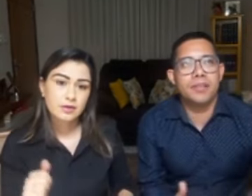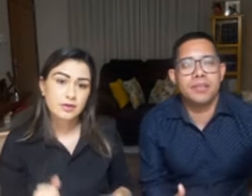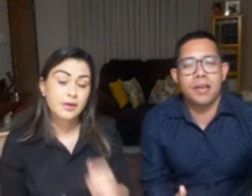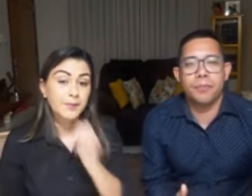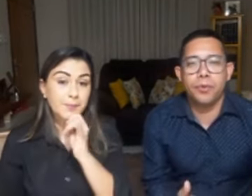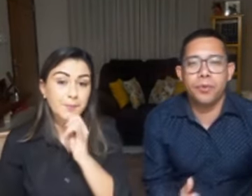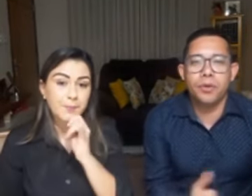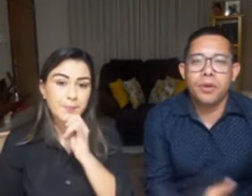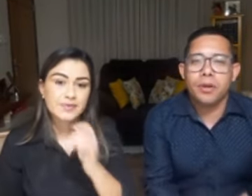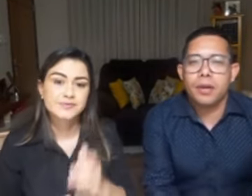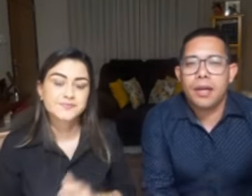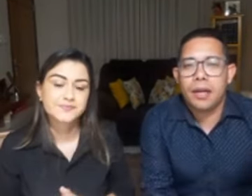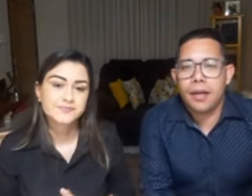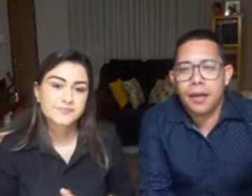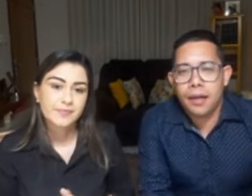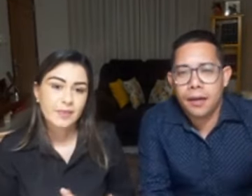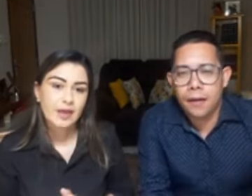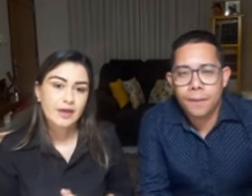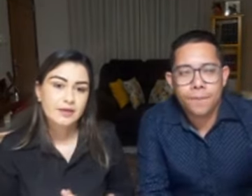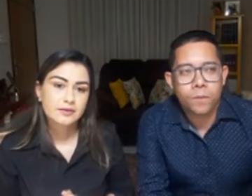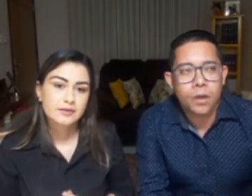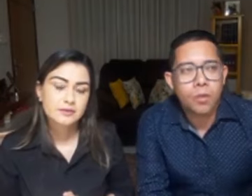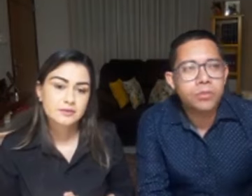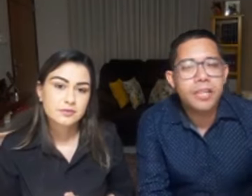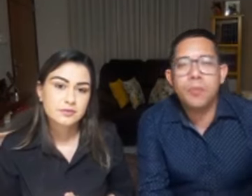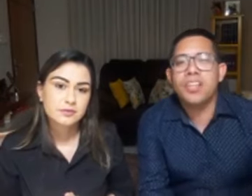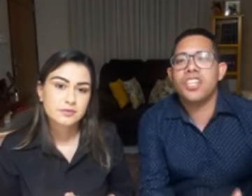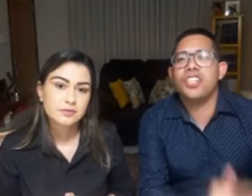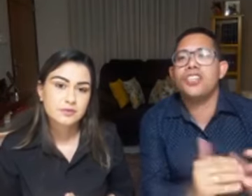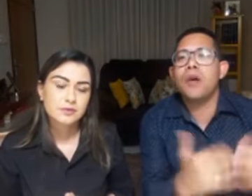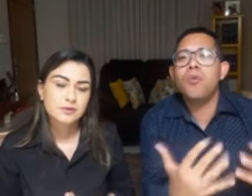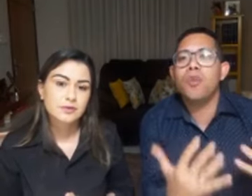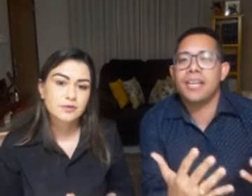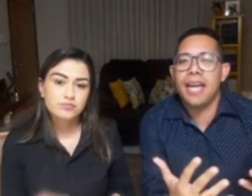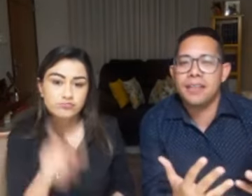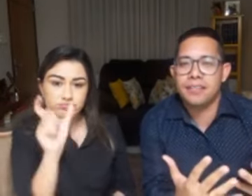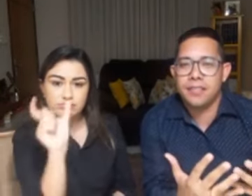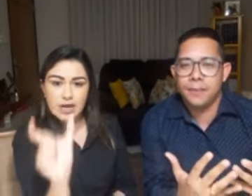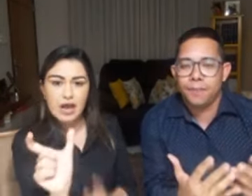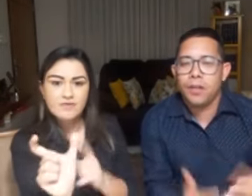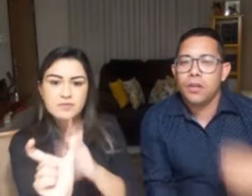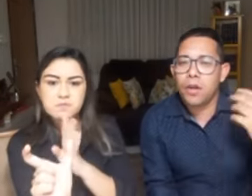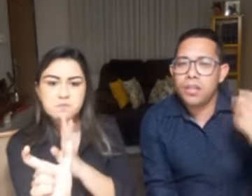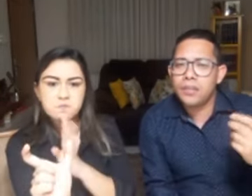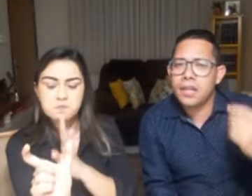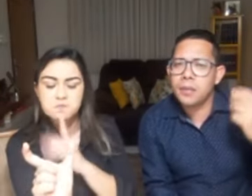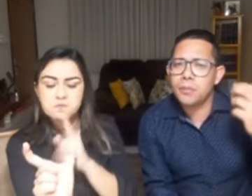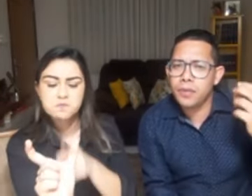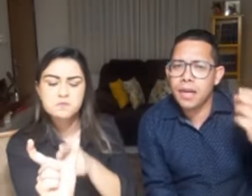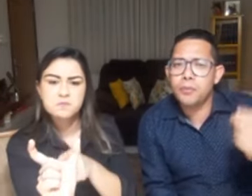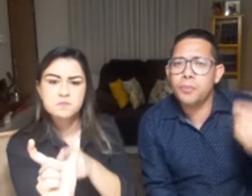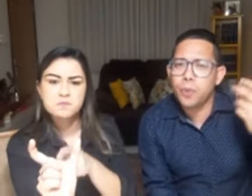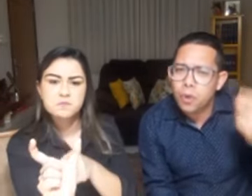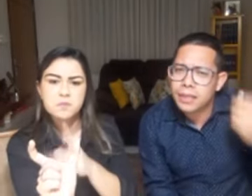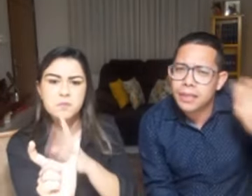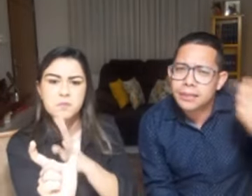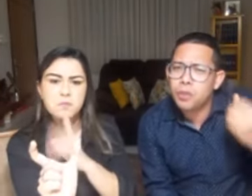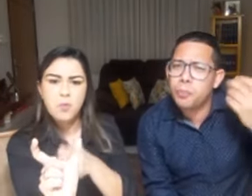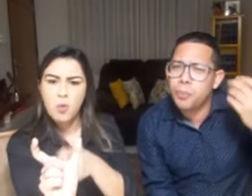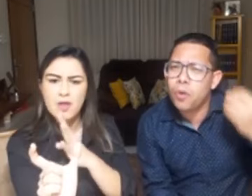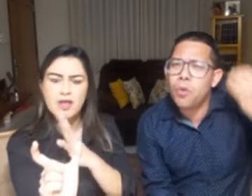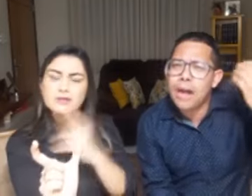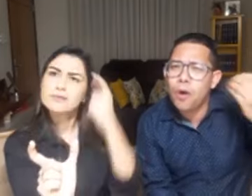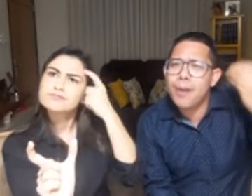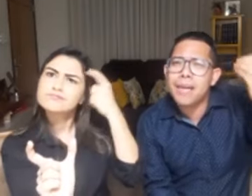por exemplo, um termo que a gente não conhece, nós ficamos